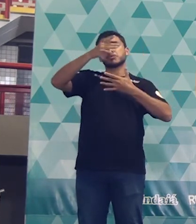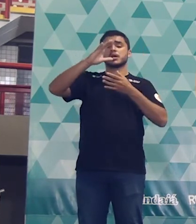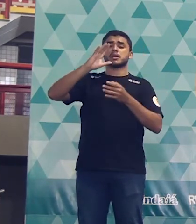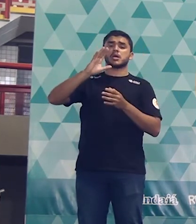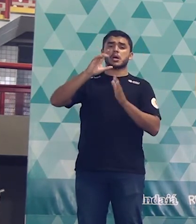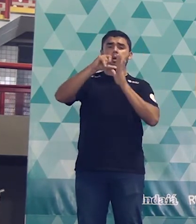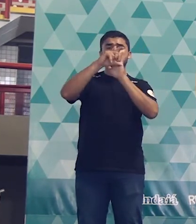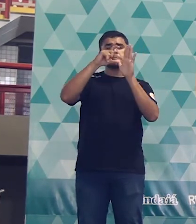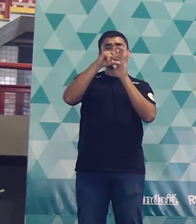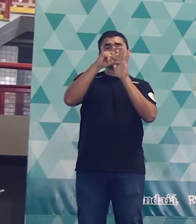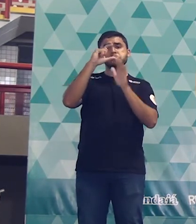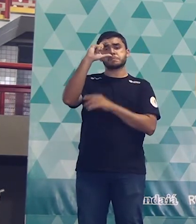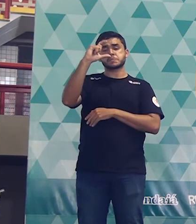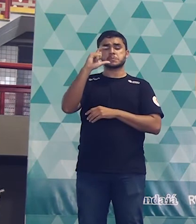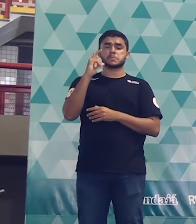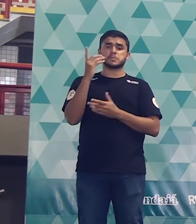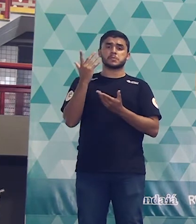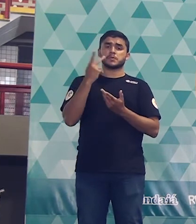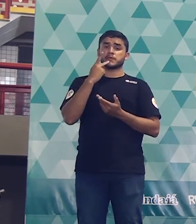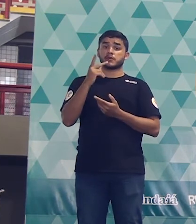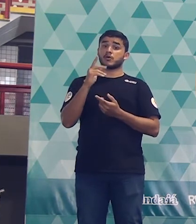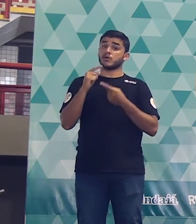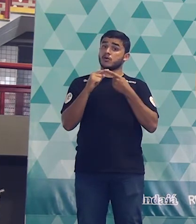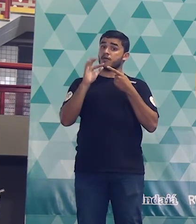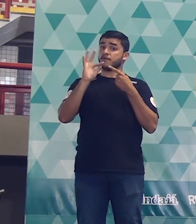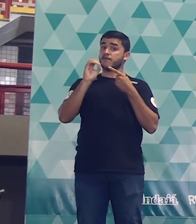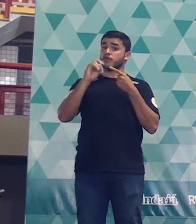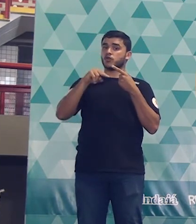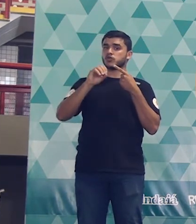posso considerar aspectos fonológicos,